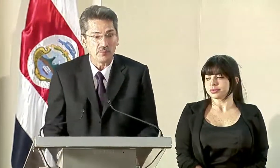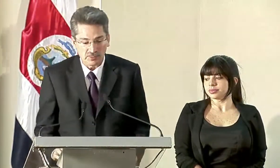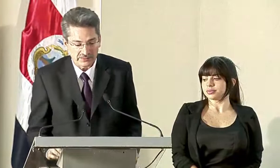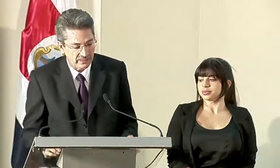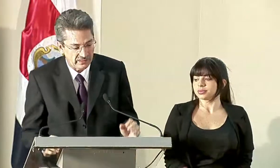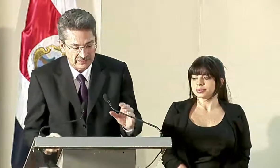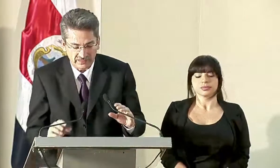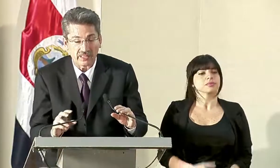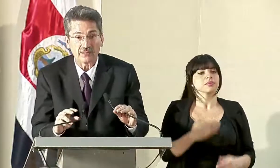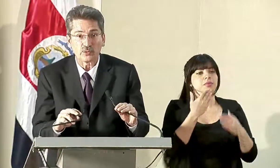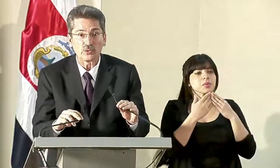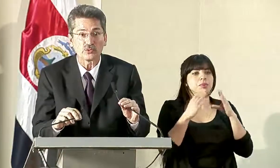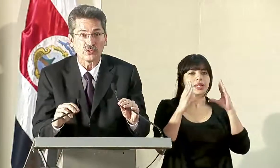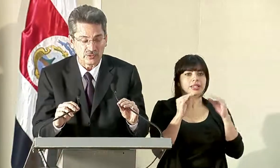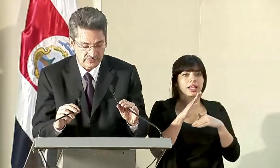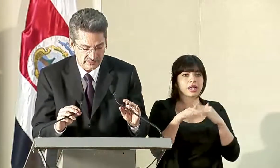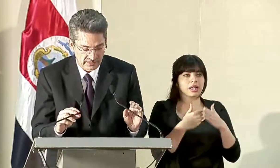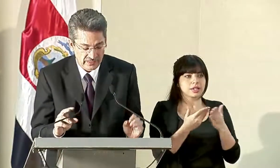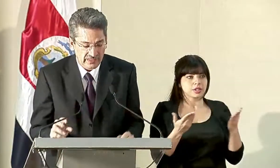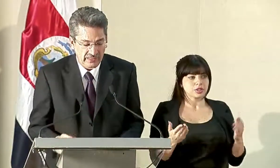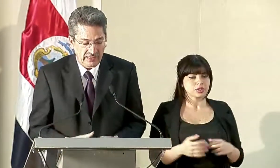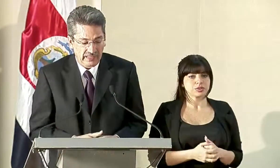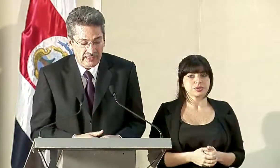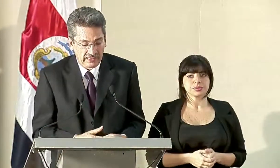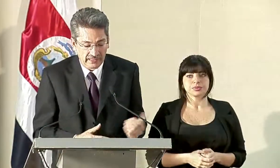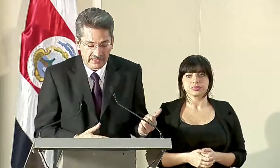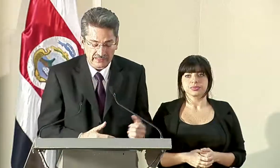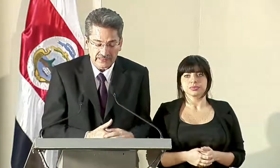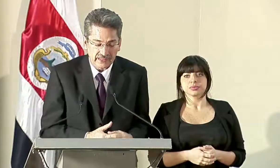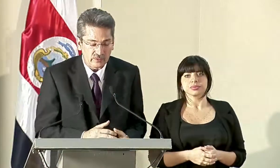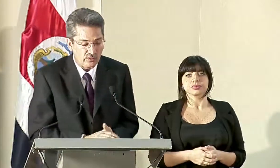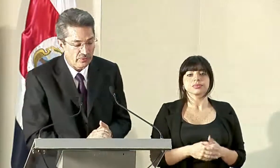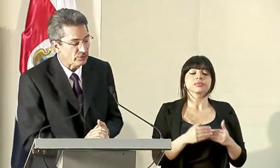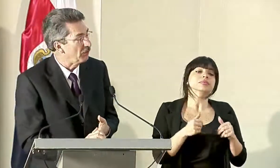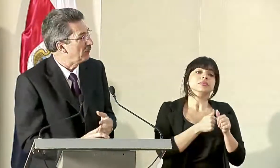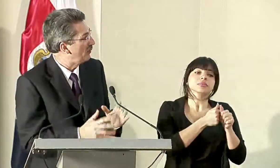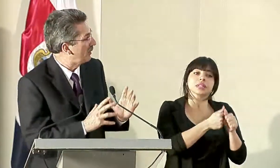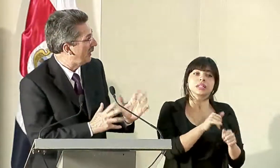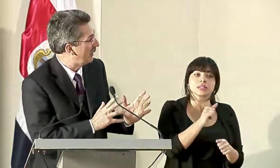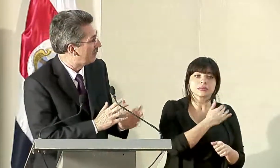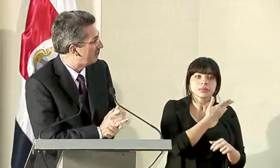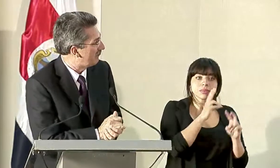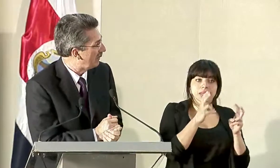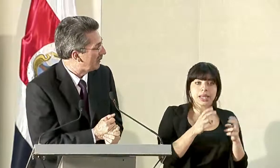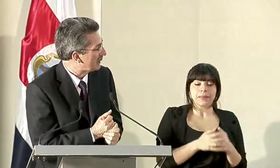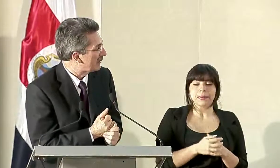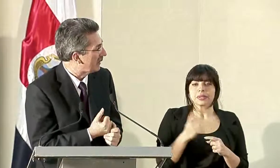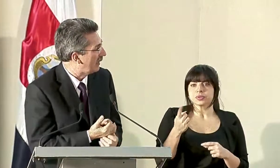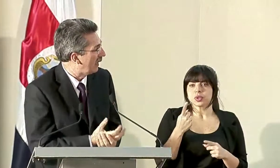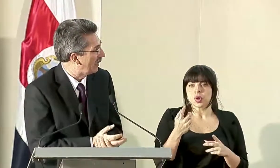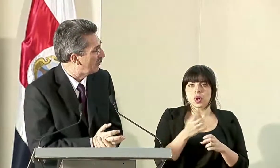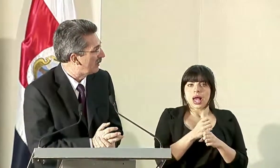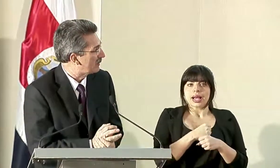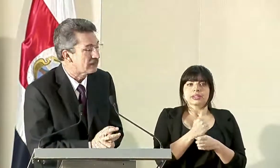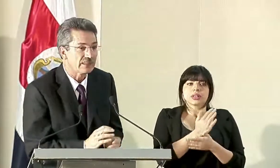Sí, muy buenas tardes a todos y todas. Siguiendo con esto mismo, nada más